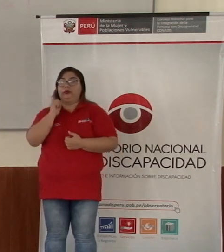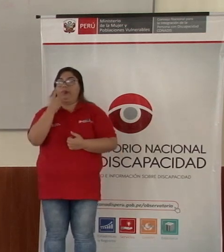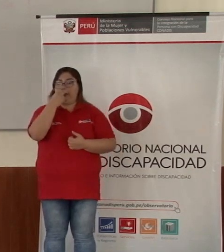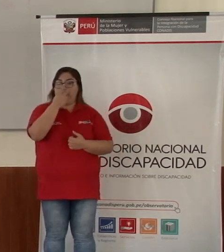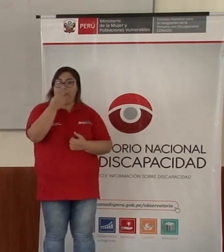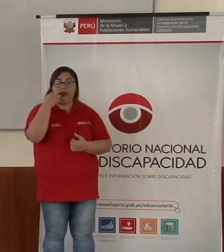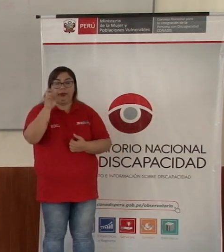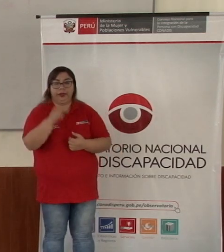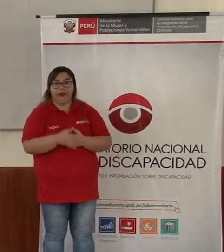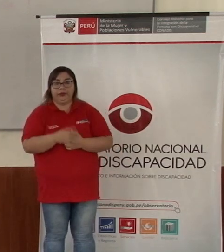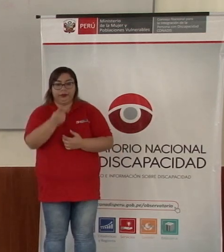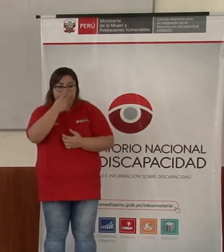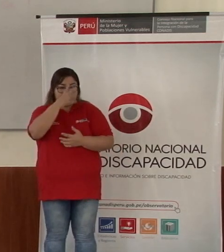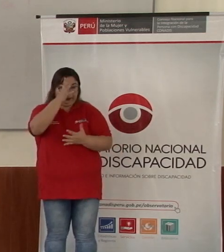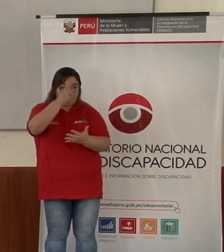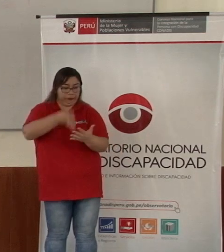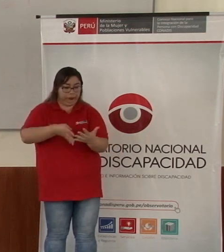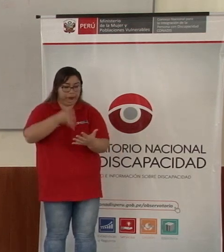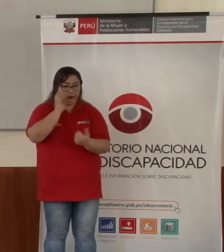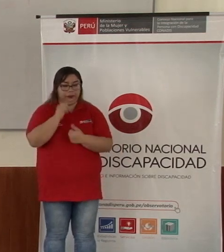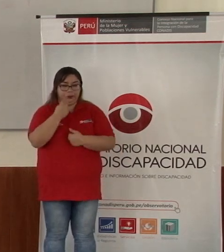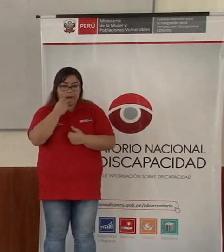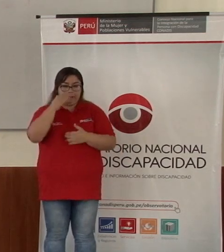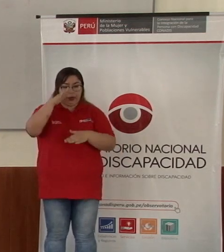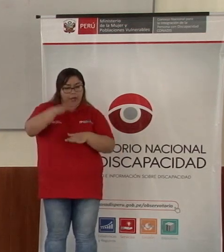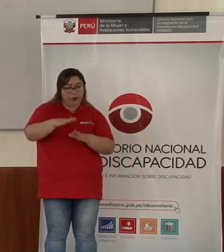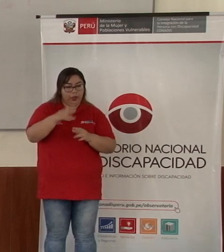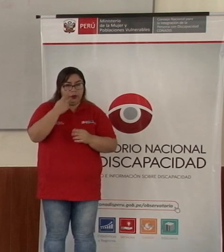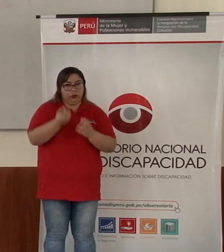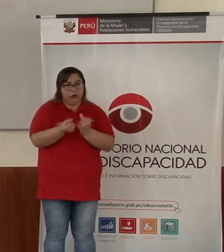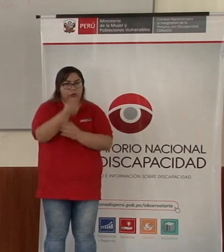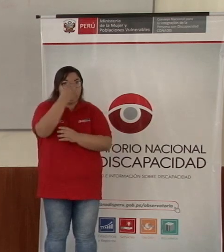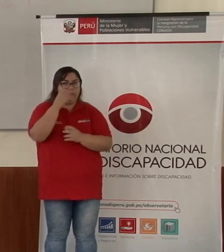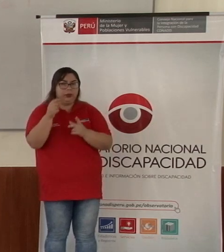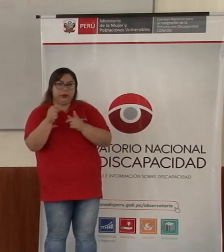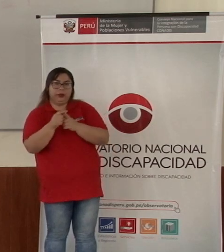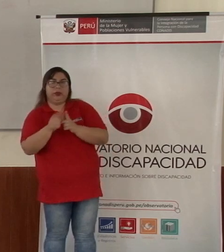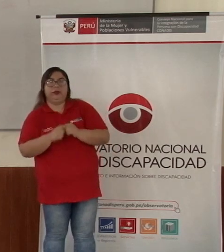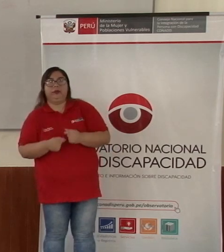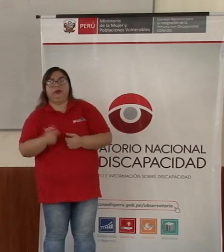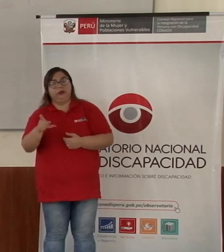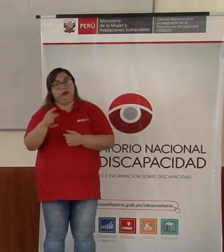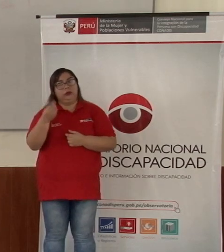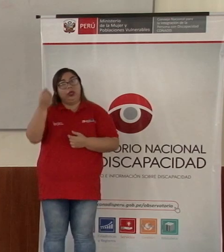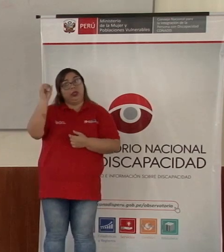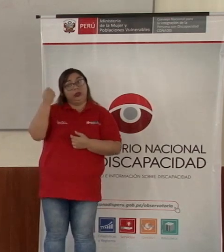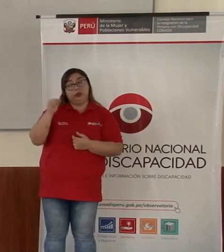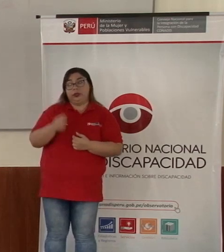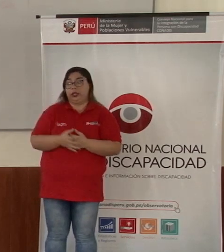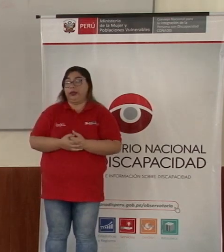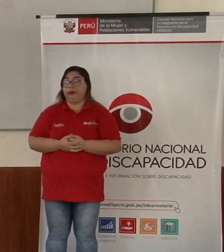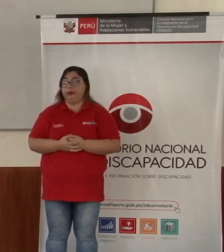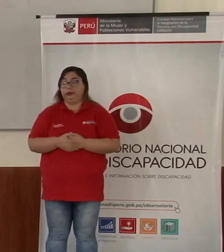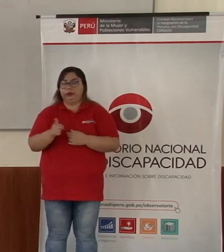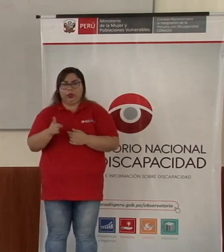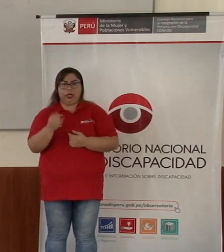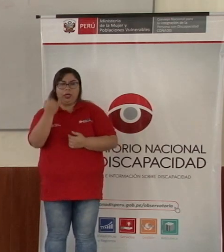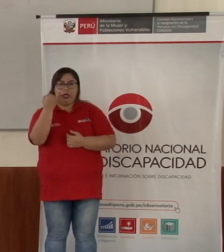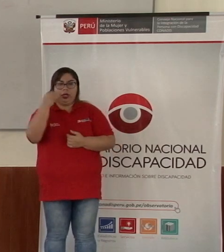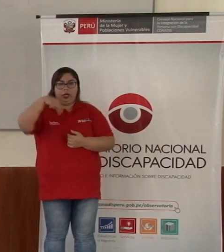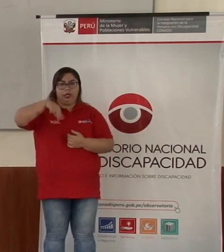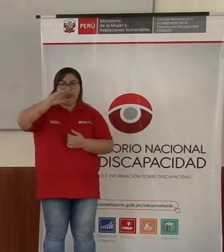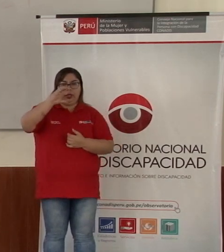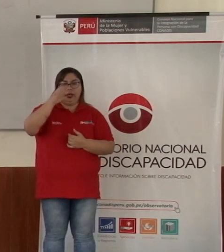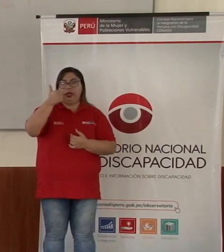también lo podemos analizar bajo los enfoques nuevos que hay, sobre todo el enfoque social. El incapaz